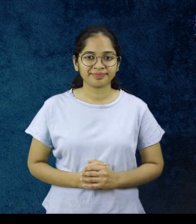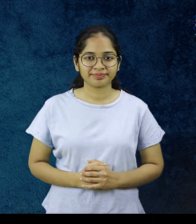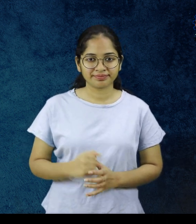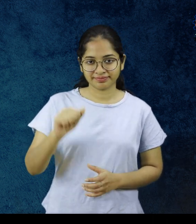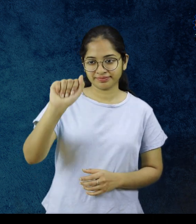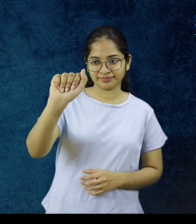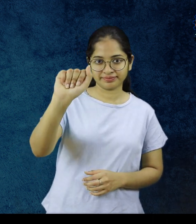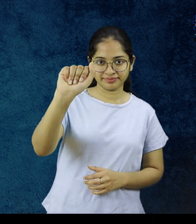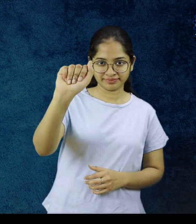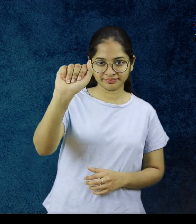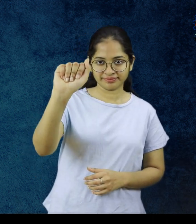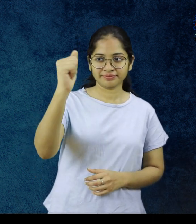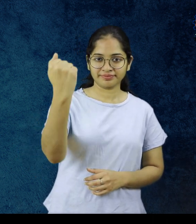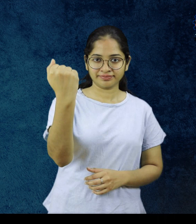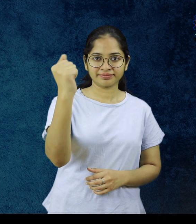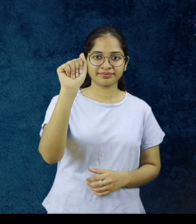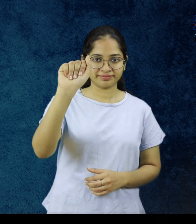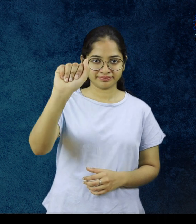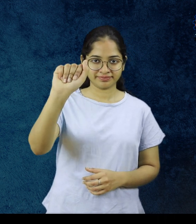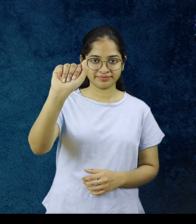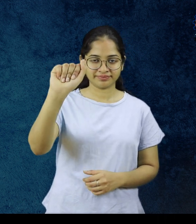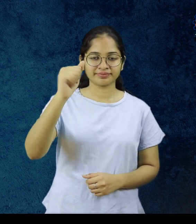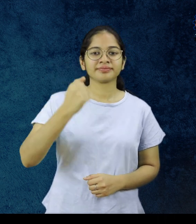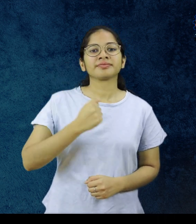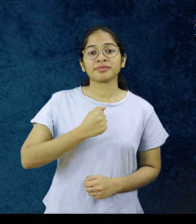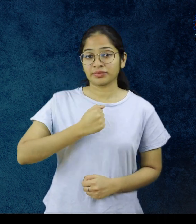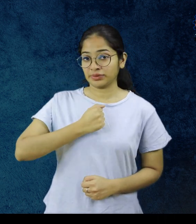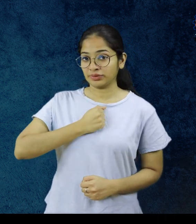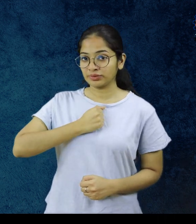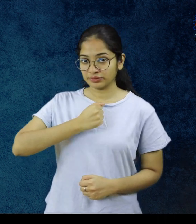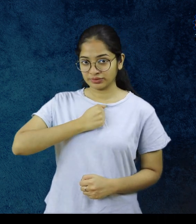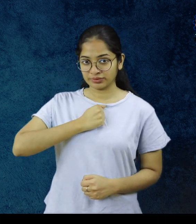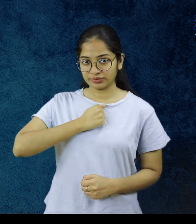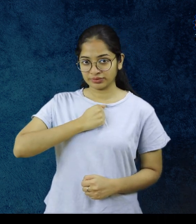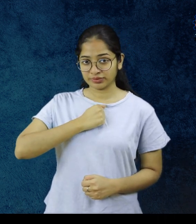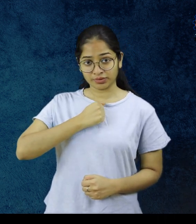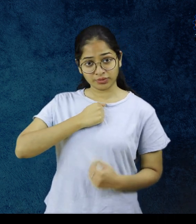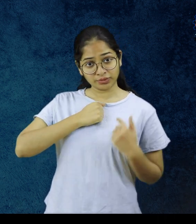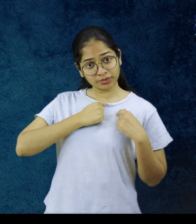हाथ की बनावट इस तरह मुट्ठी बैंड मेरा क्या